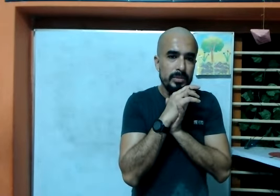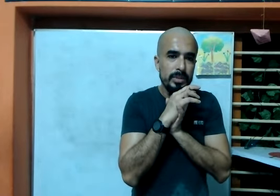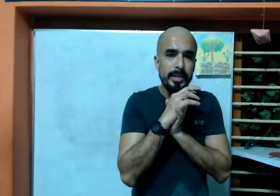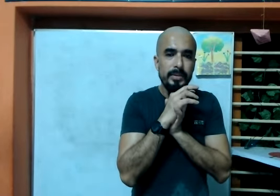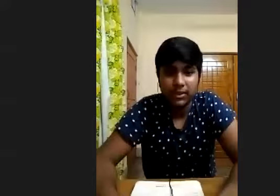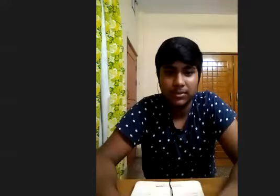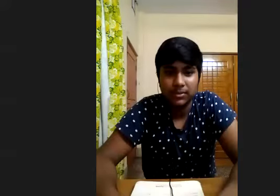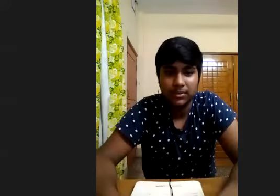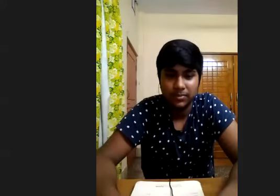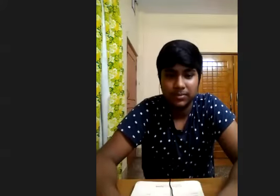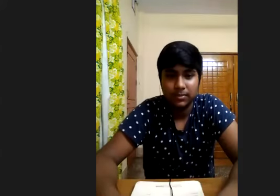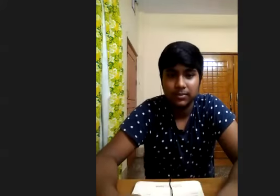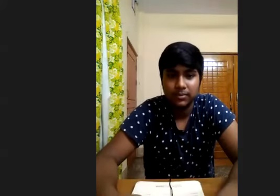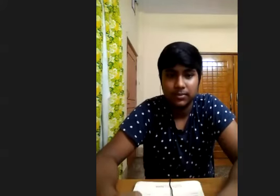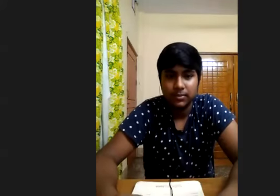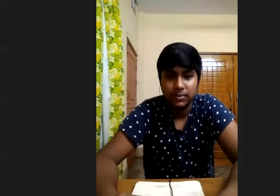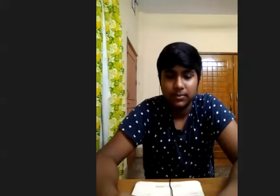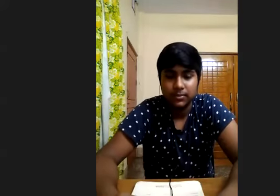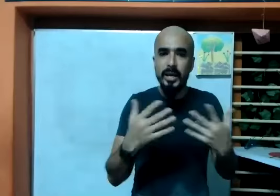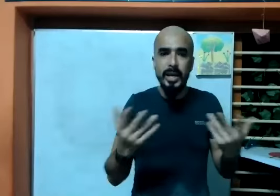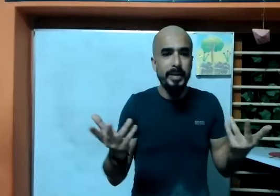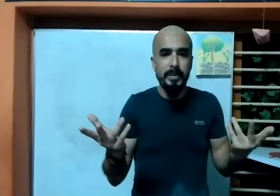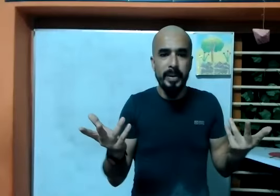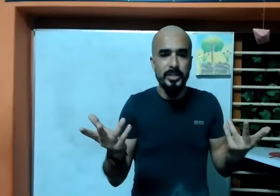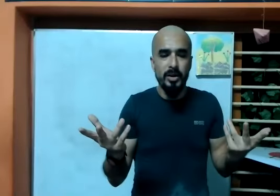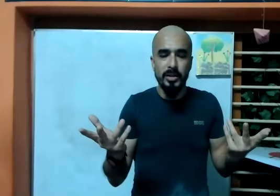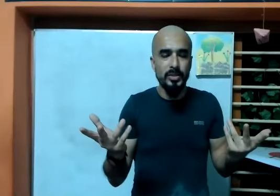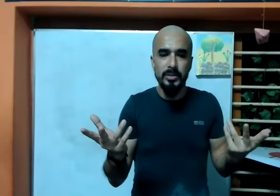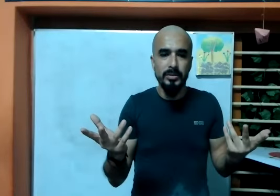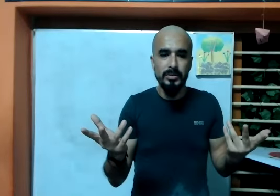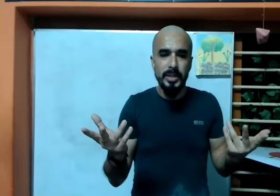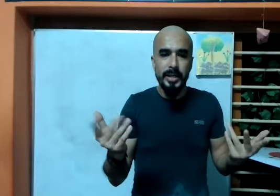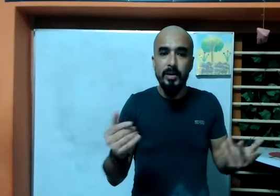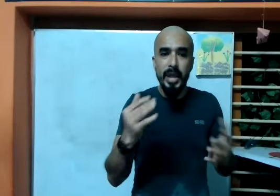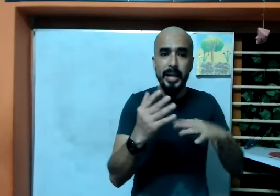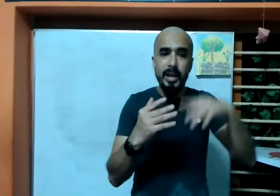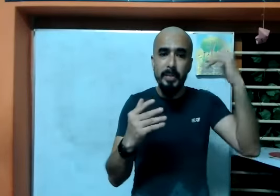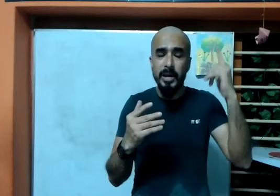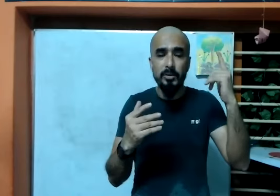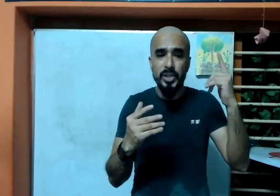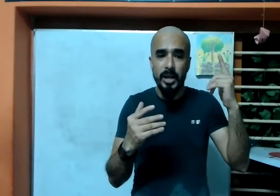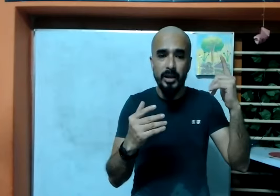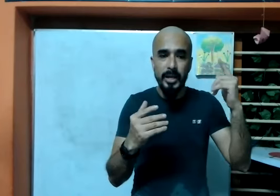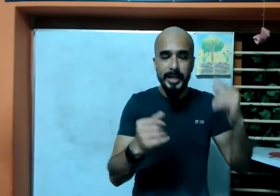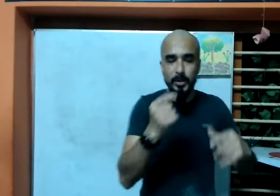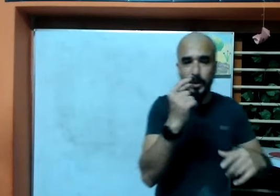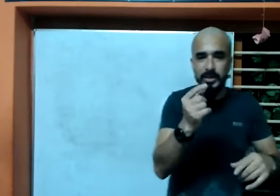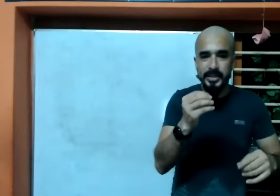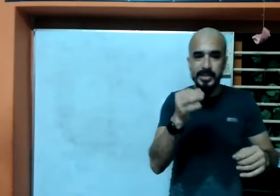মনে হয় না ওর কোনো টিচার দরকার নেই এই ব্যাপারে মাস্টার হওয়ার জন্য, কারণ ওই একটা আপনার মাথায় উঠছে না, কিন্তু প্রত্যেক দিন